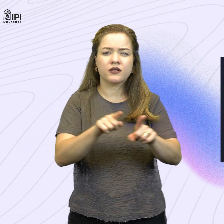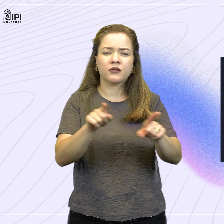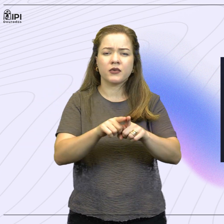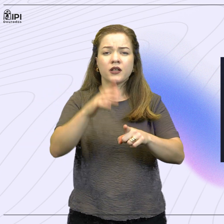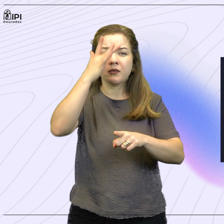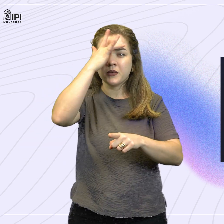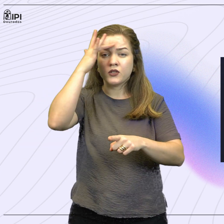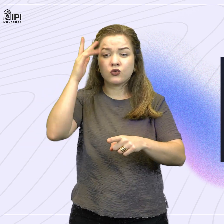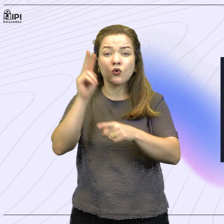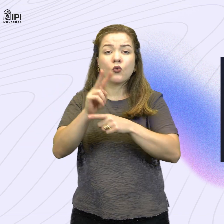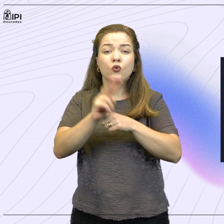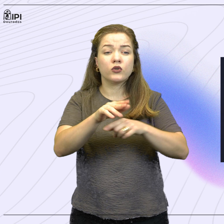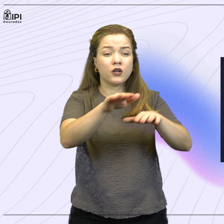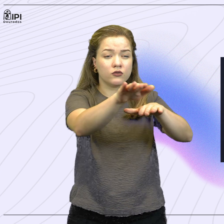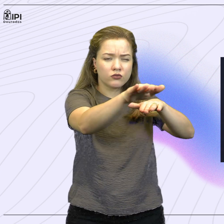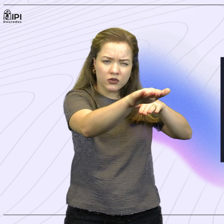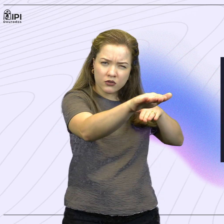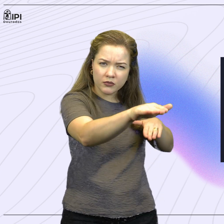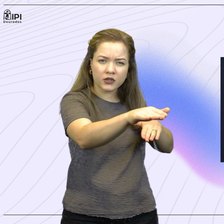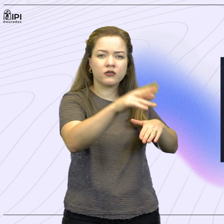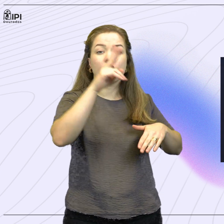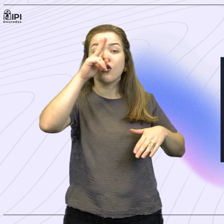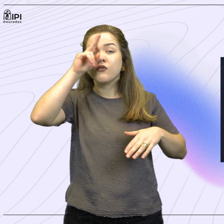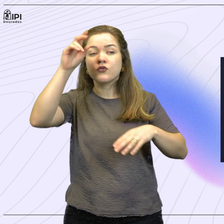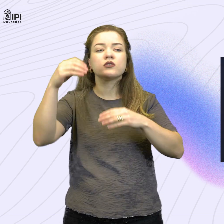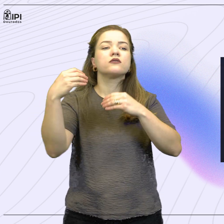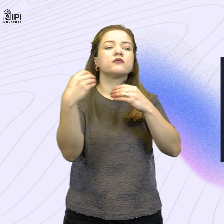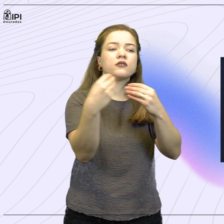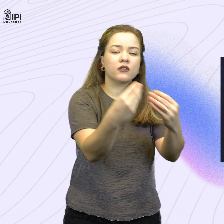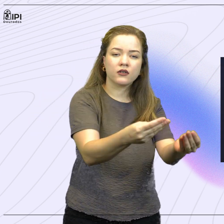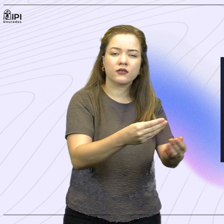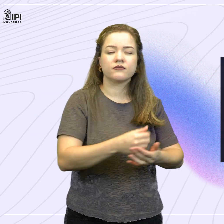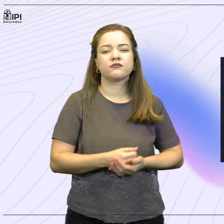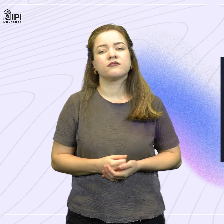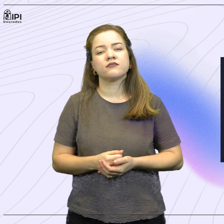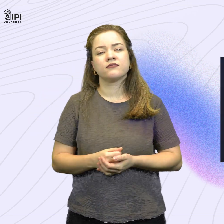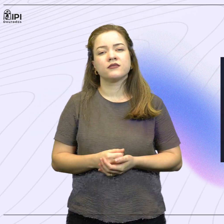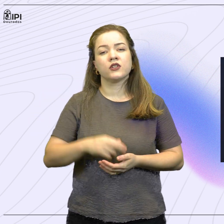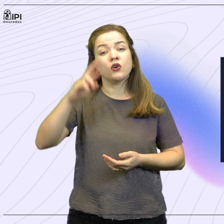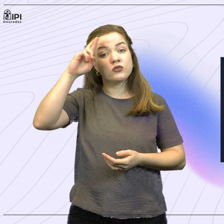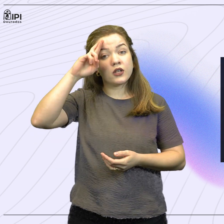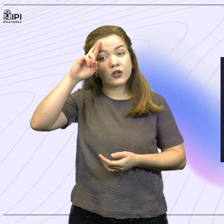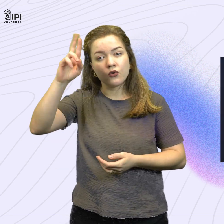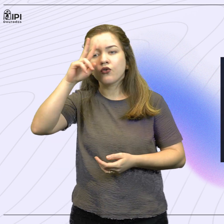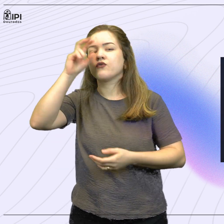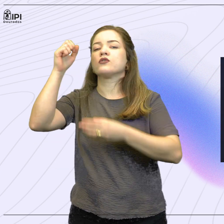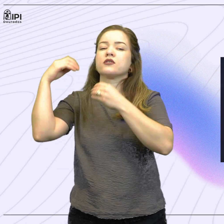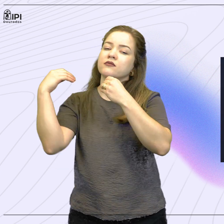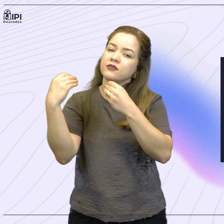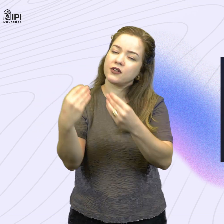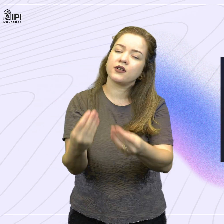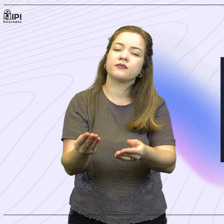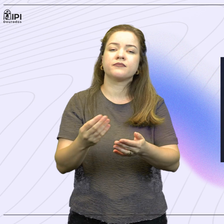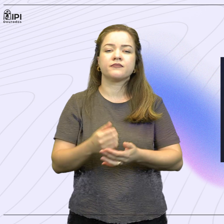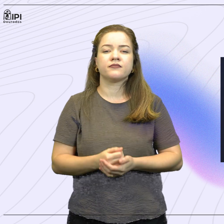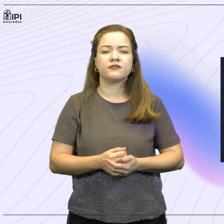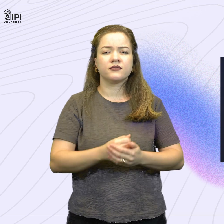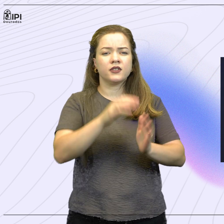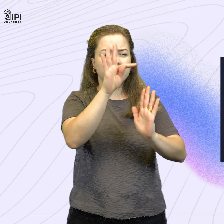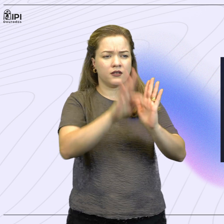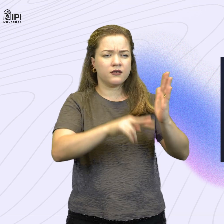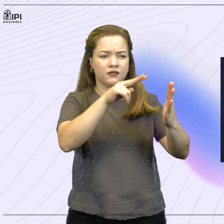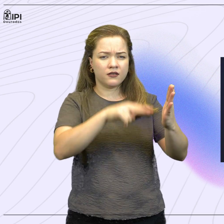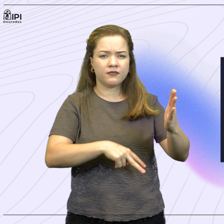Senhor. É o Senhor quem dá força para fazer. E as outras áreas da igreja, é o Senhor quem dá força para fazer. E lendo esse texto, eu lembrei da história